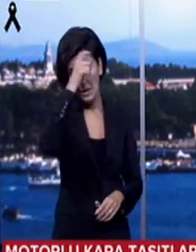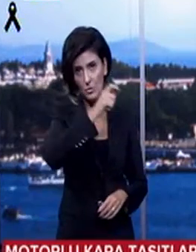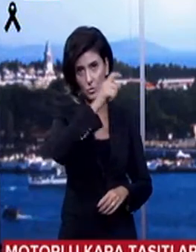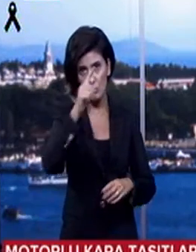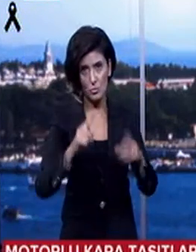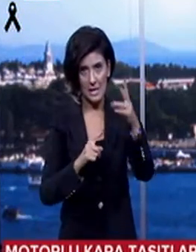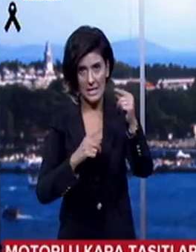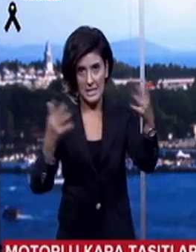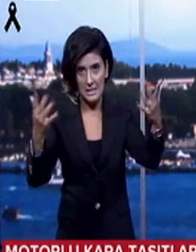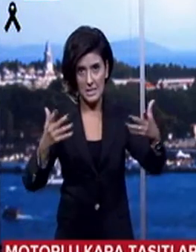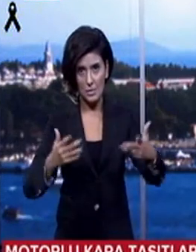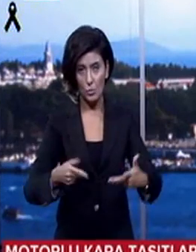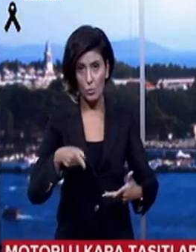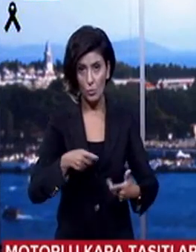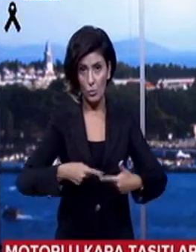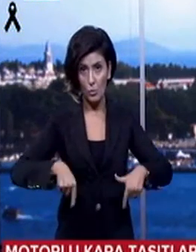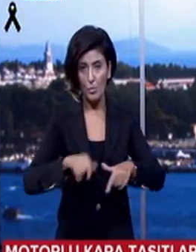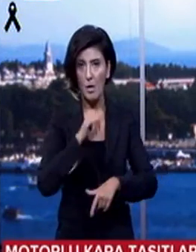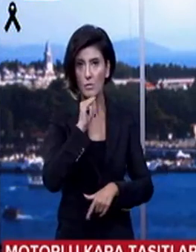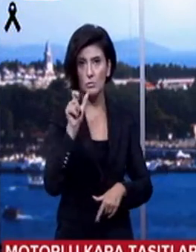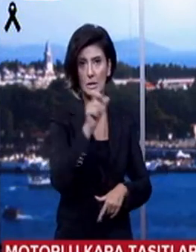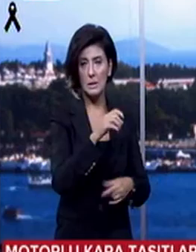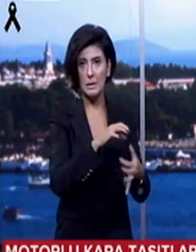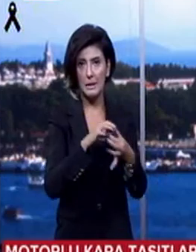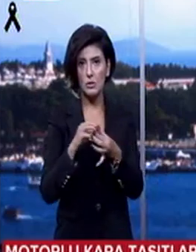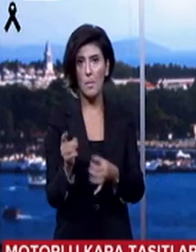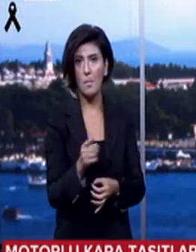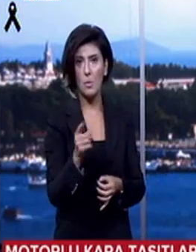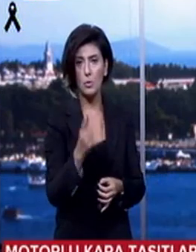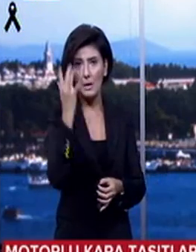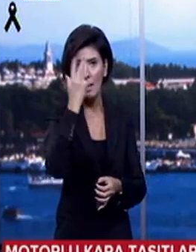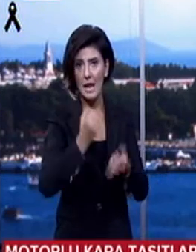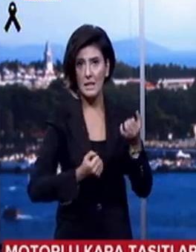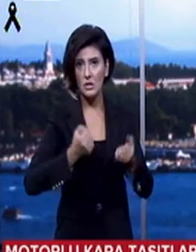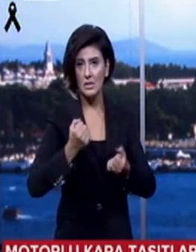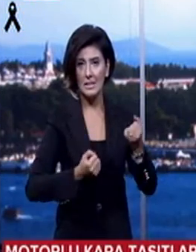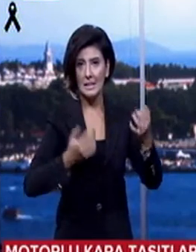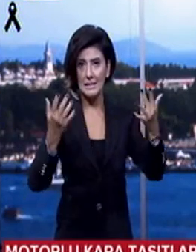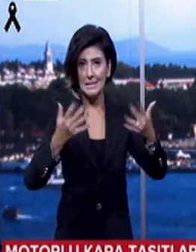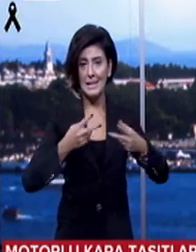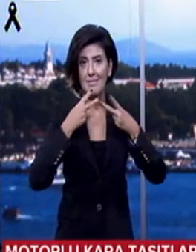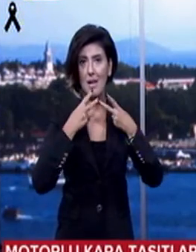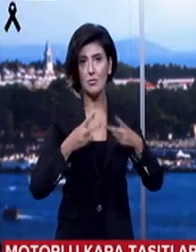Türkiye İstatistik Kurumu, Ağustos ayına ilişkin motorlu kara taşıtları istatistiklerini